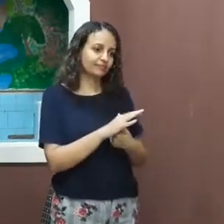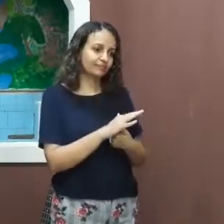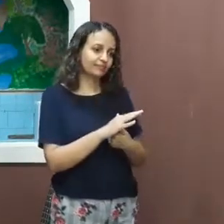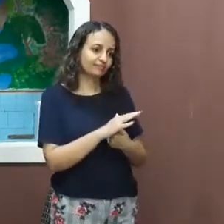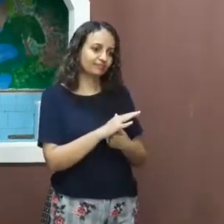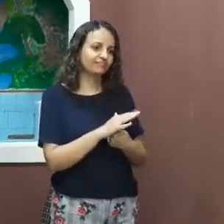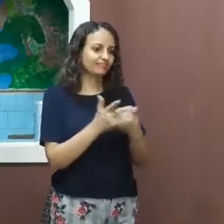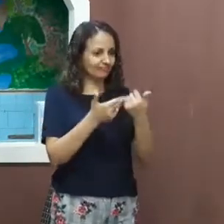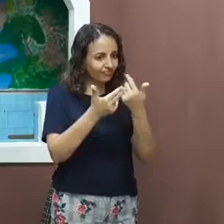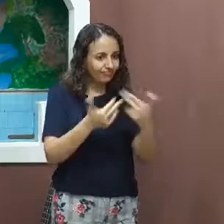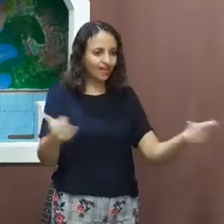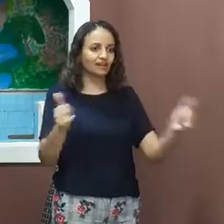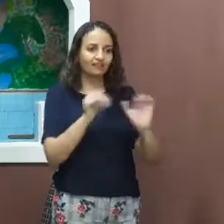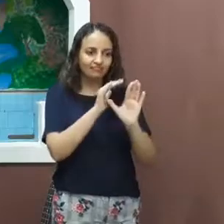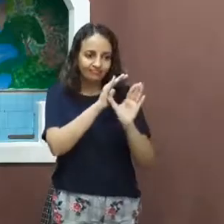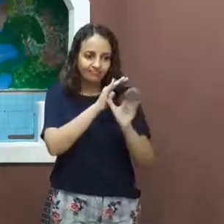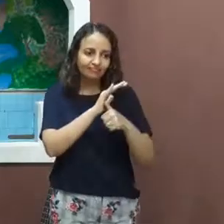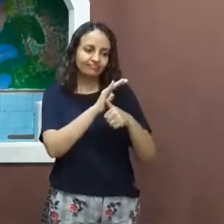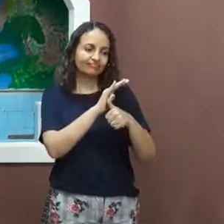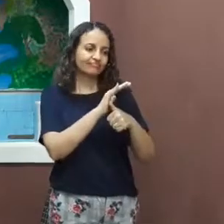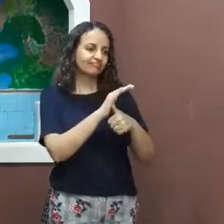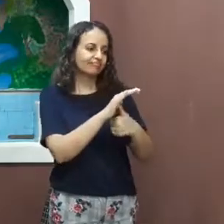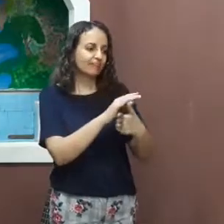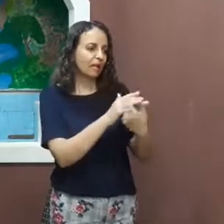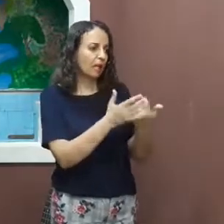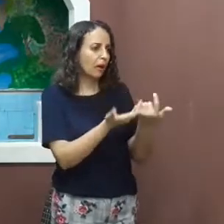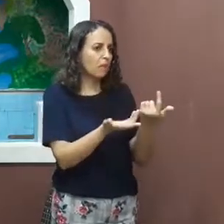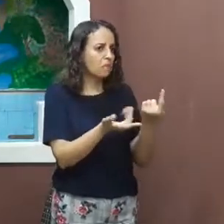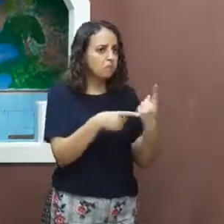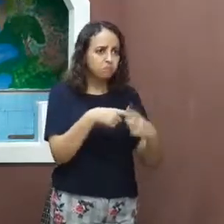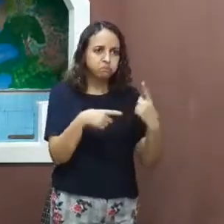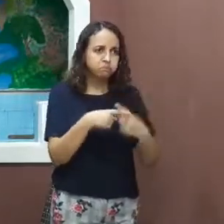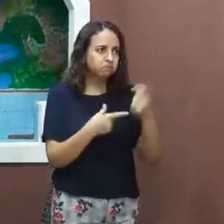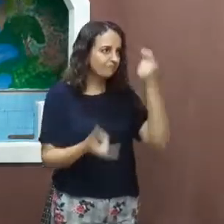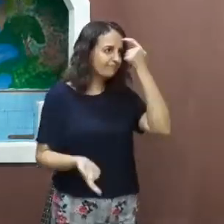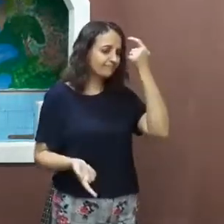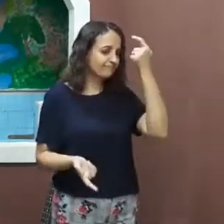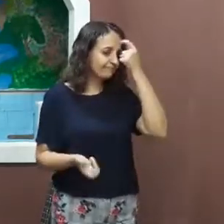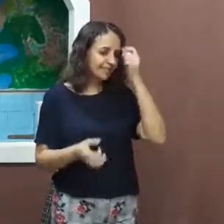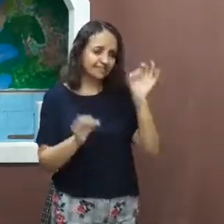de políticos que não têm o